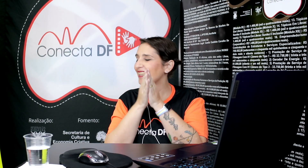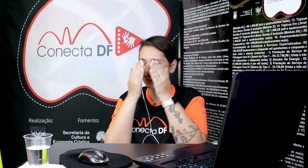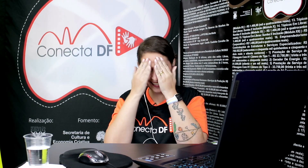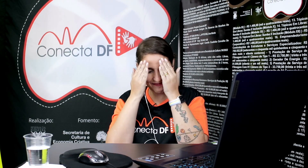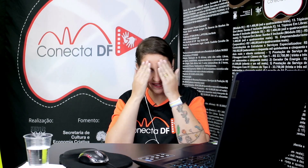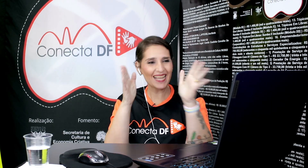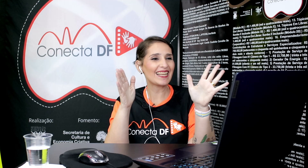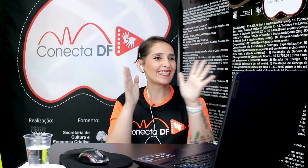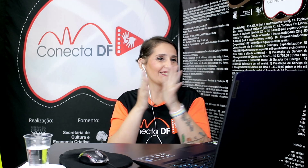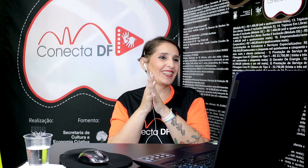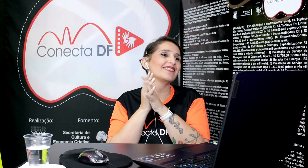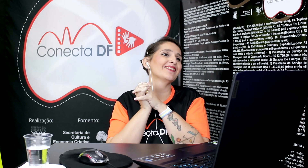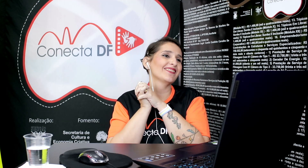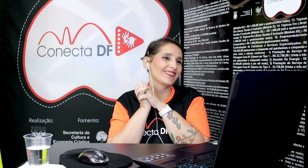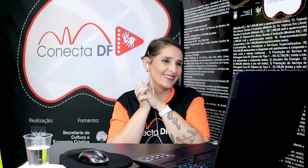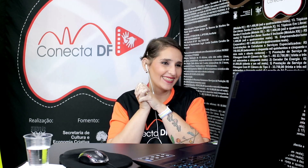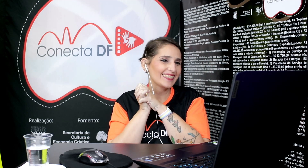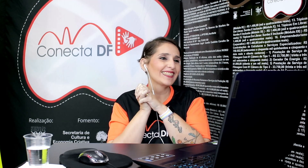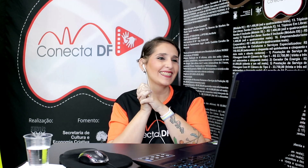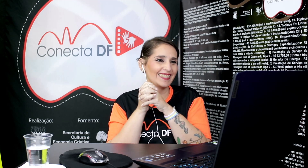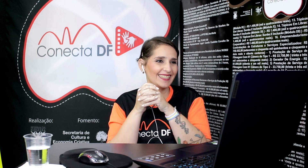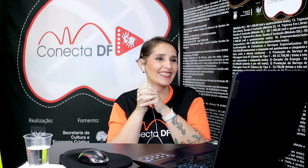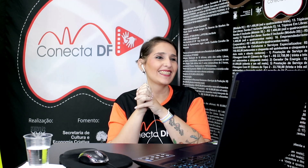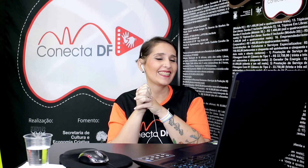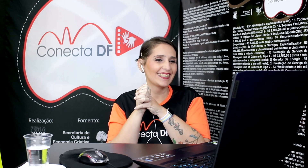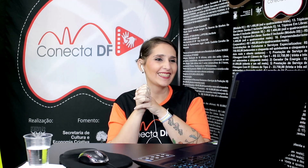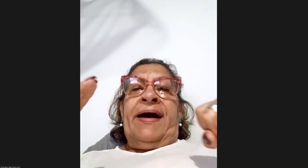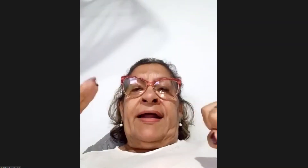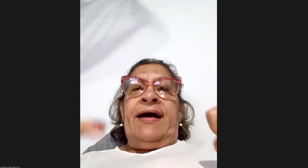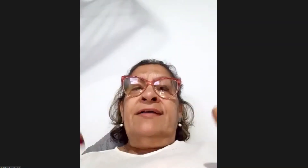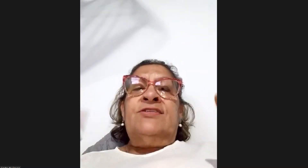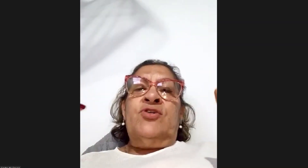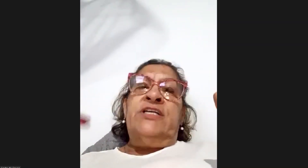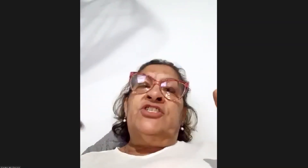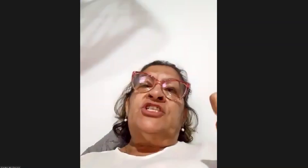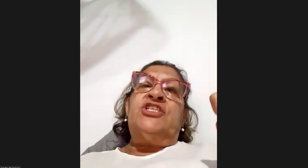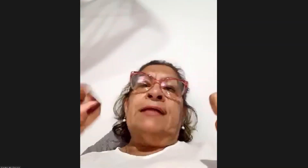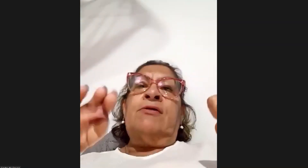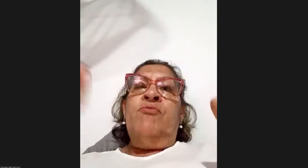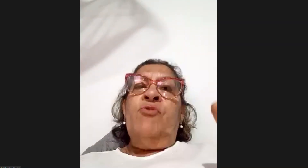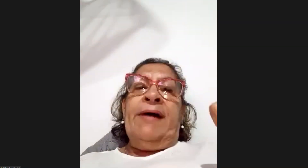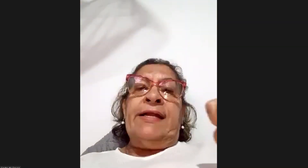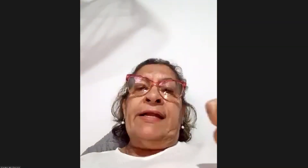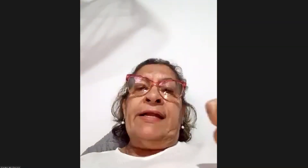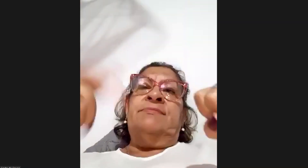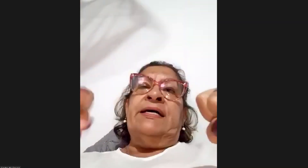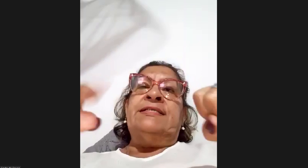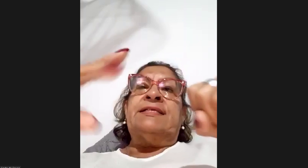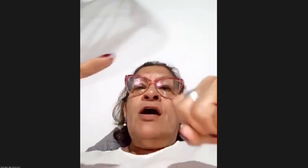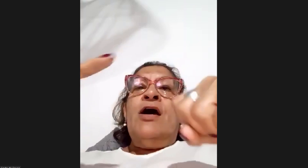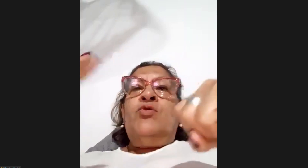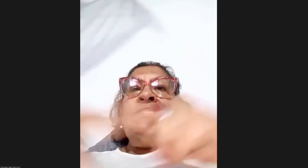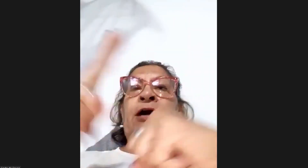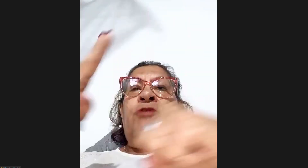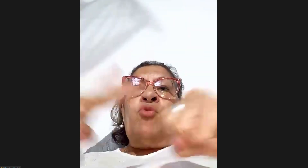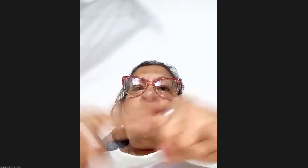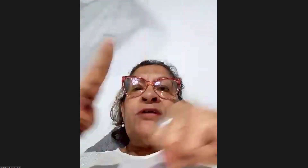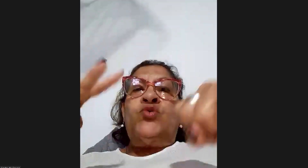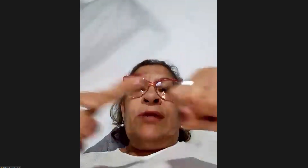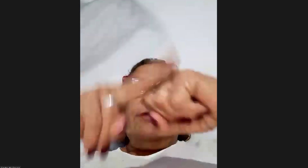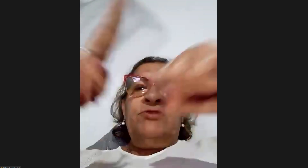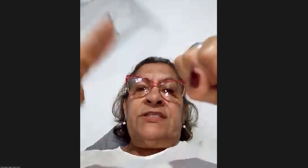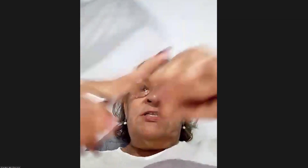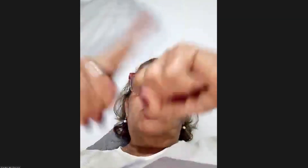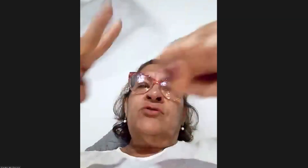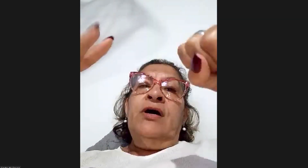Eu tentando lembrar esse mesmo. Eu nasci no Pará e sou registrada como maranhense, mas o sinal de cupuaçu